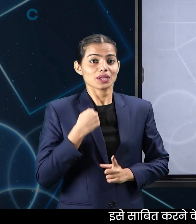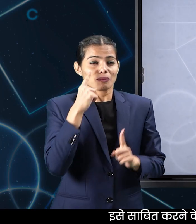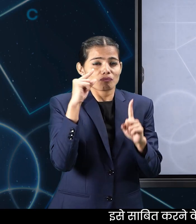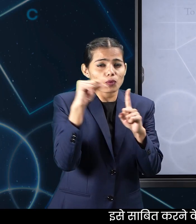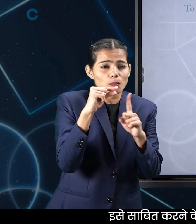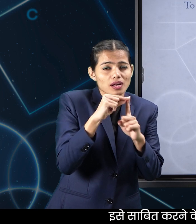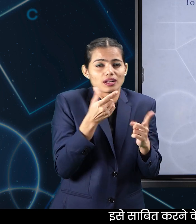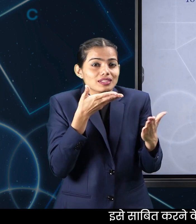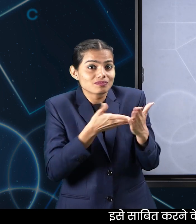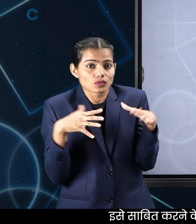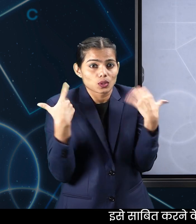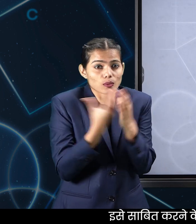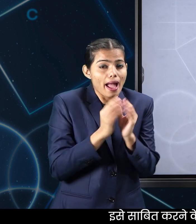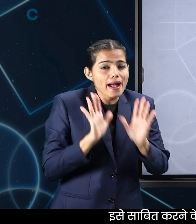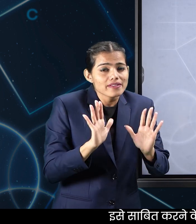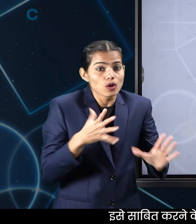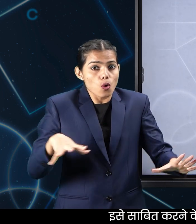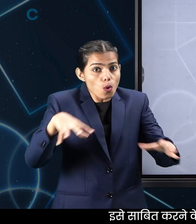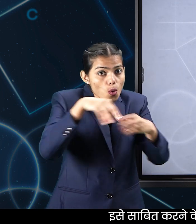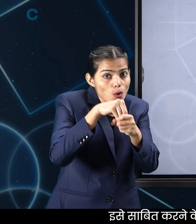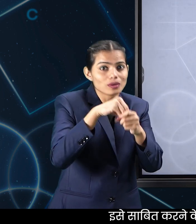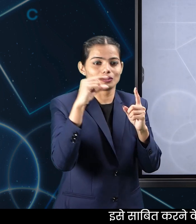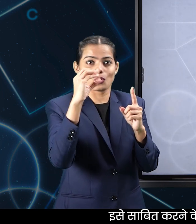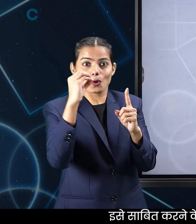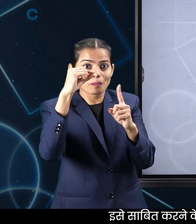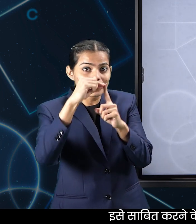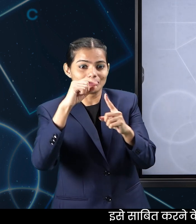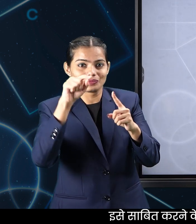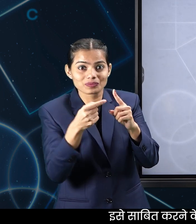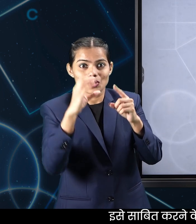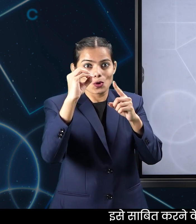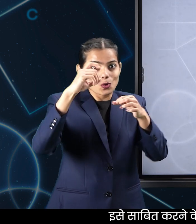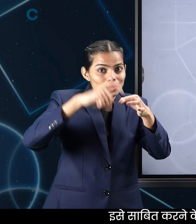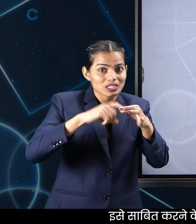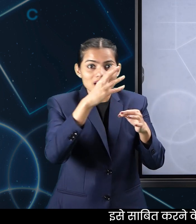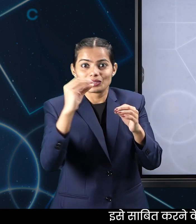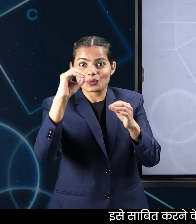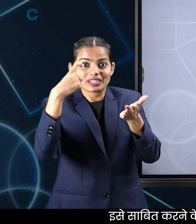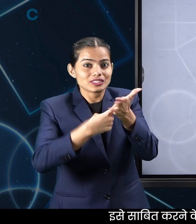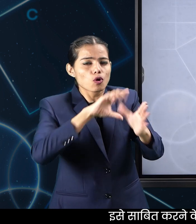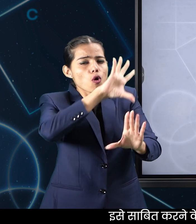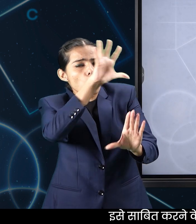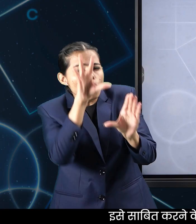इसे साबित करने के लिए हमें OP, OQ और OR में शामिल होना होगा।